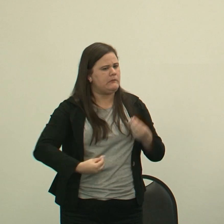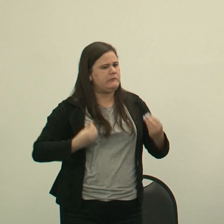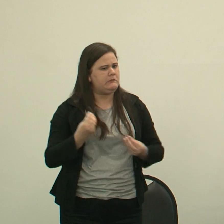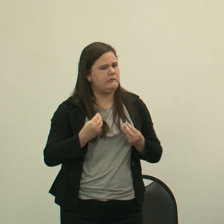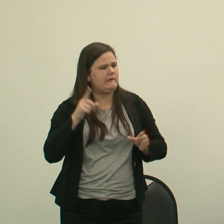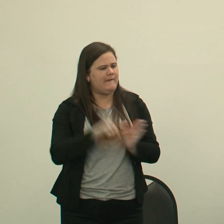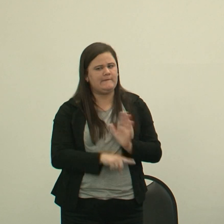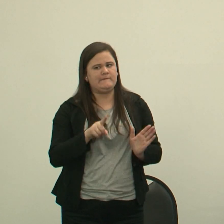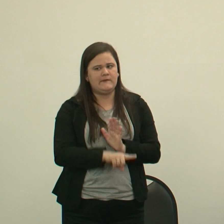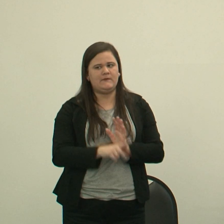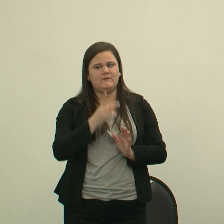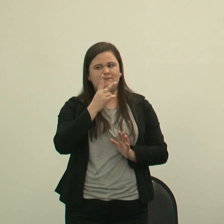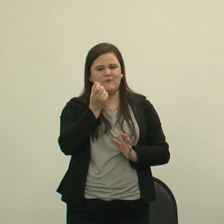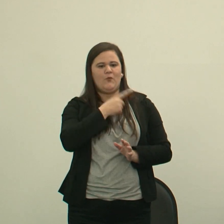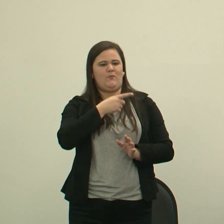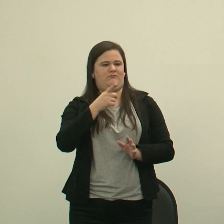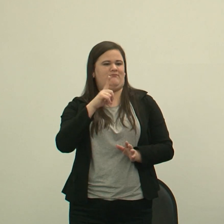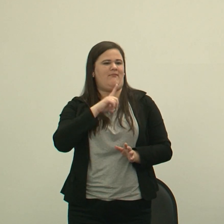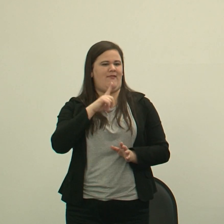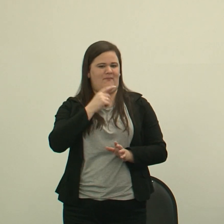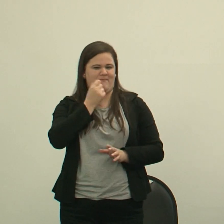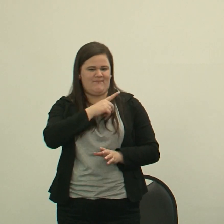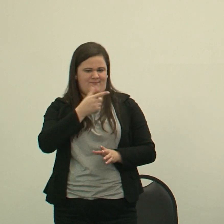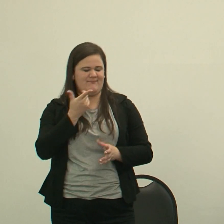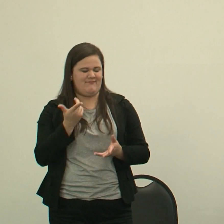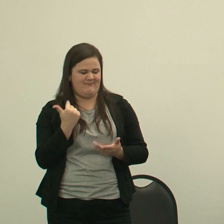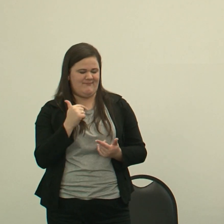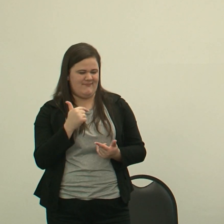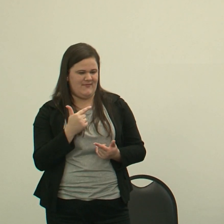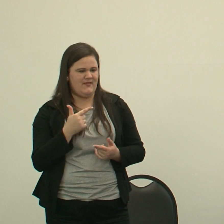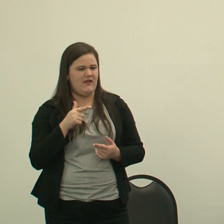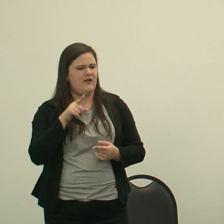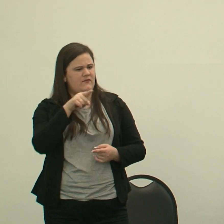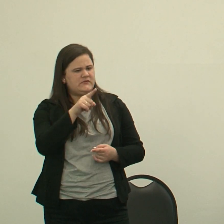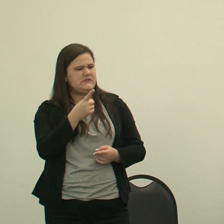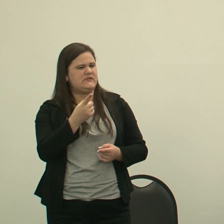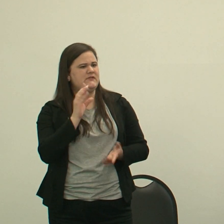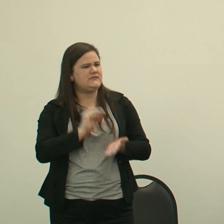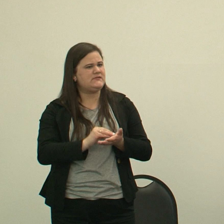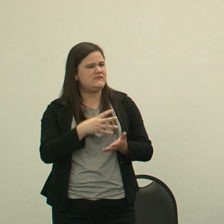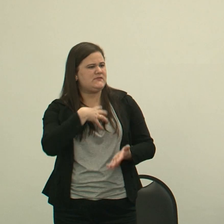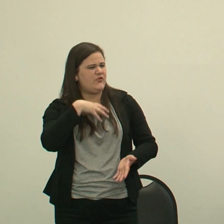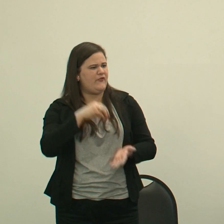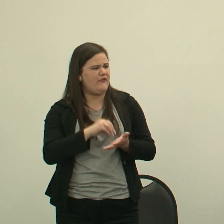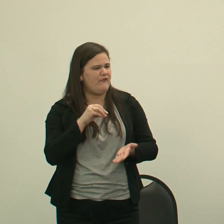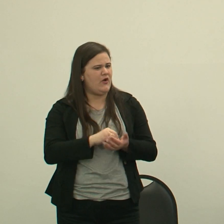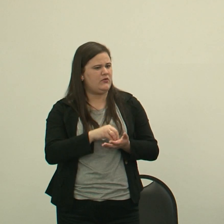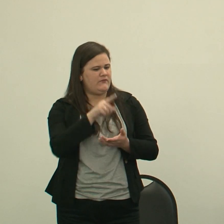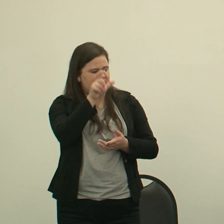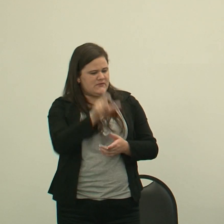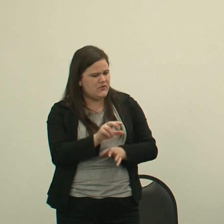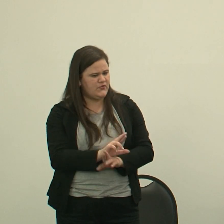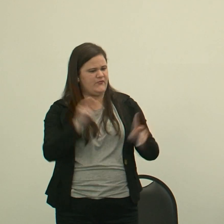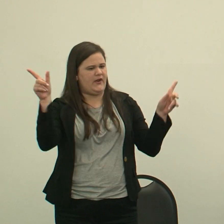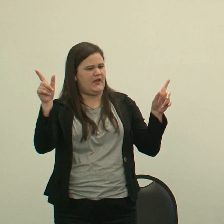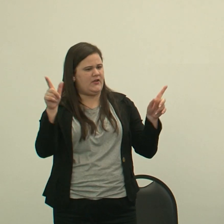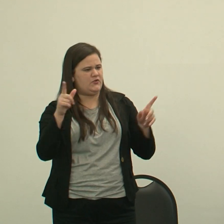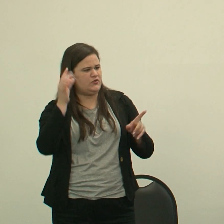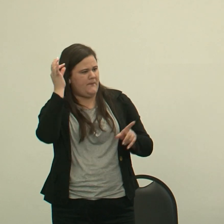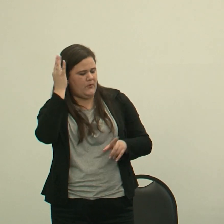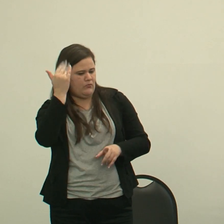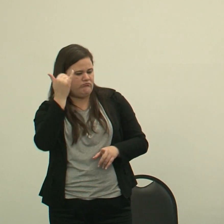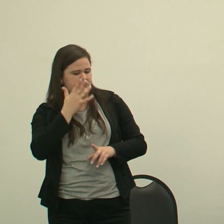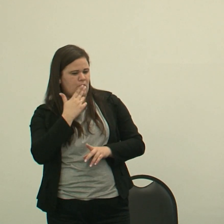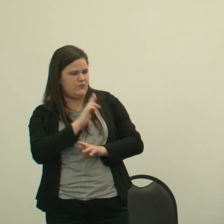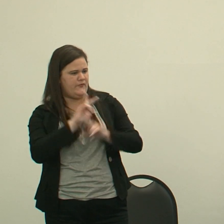forma bem humorada. Assim, você sente falta de ter o cabelo diferente? Você sente falta de ser uma pessoa diferente? Quer dizer, e aí,